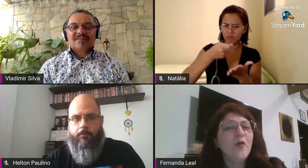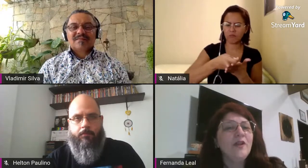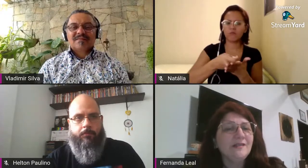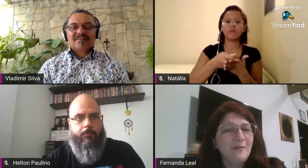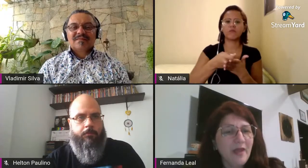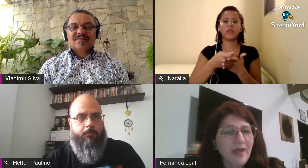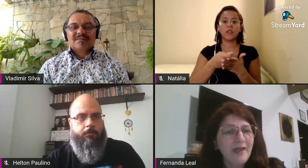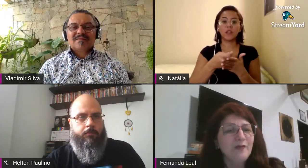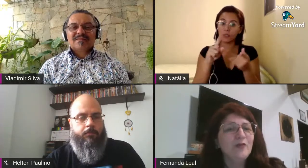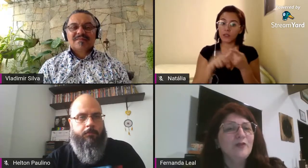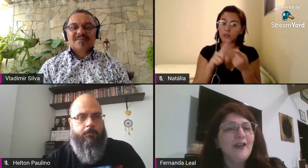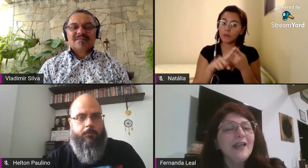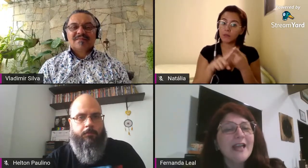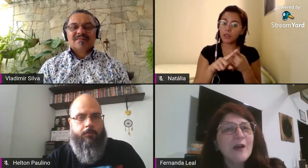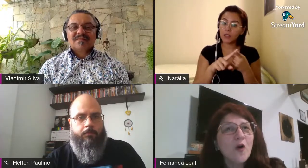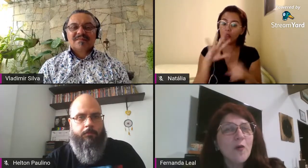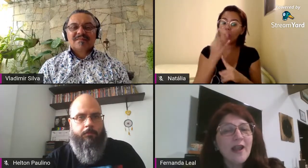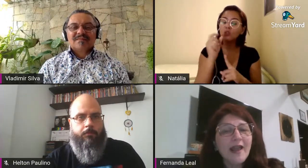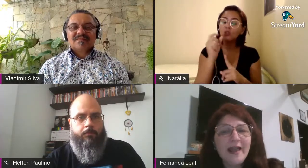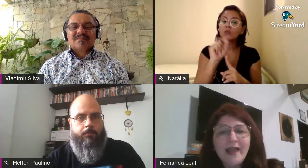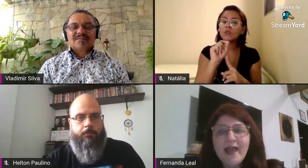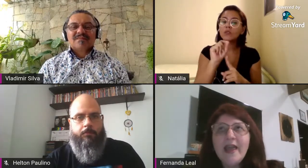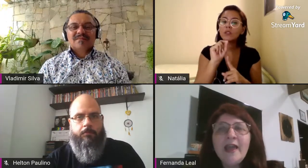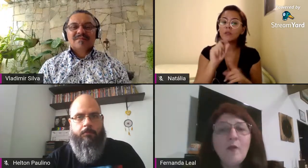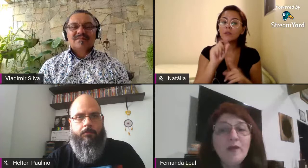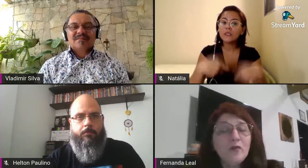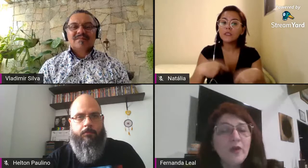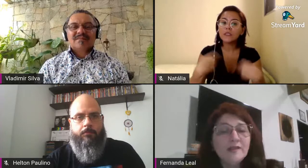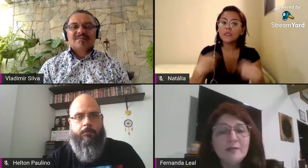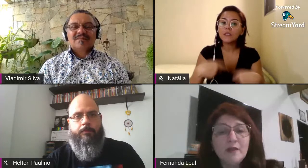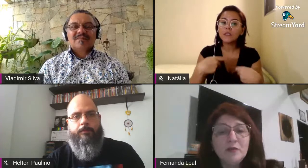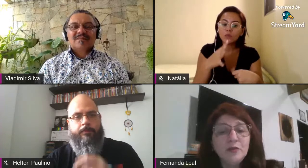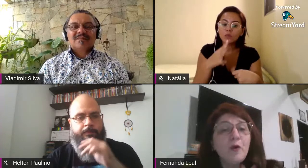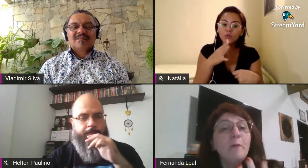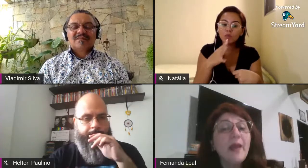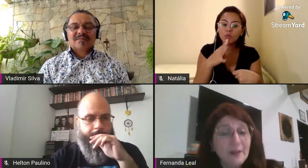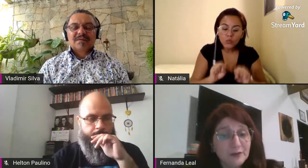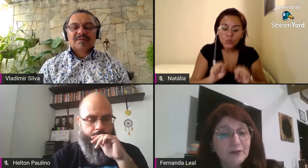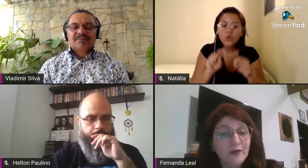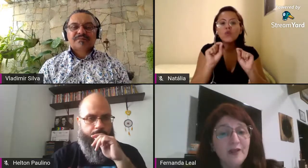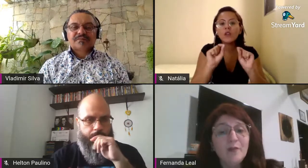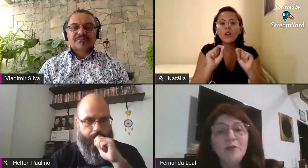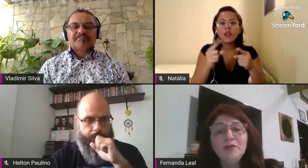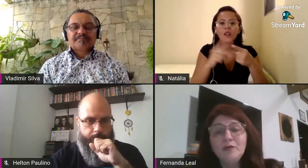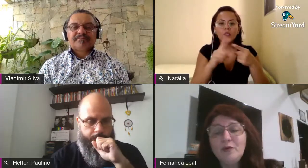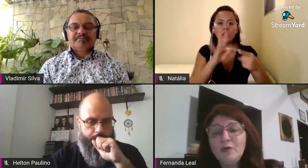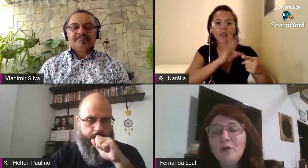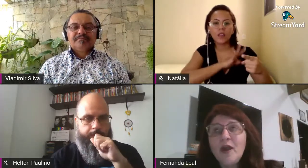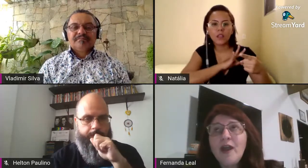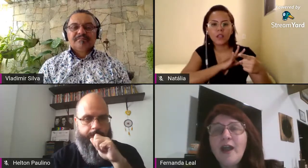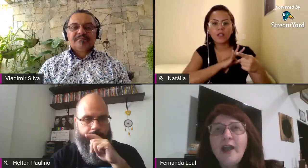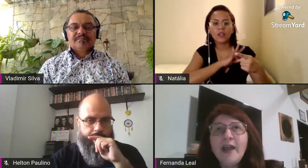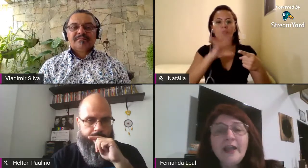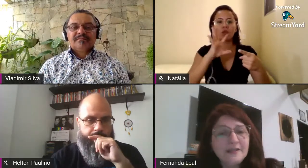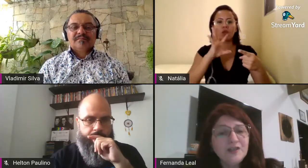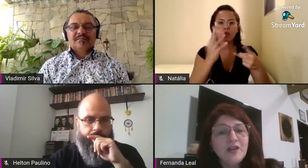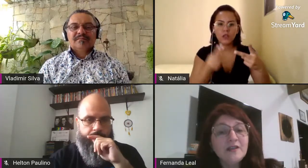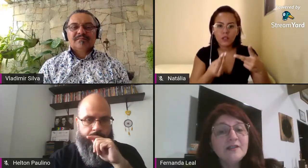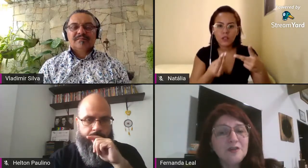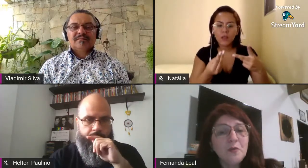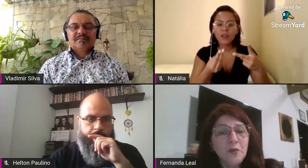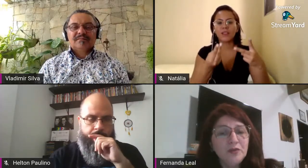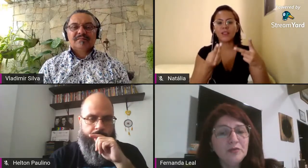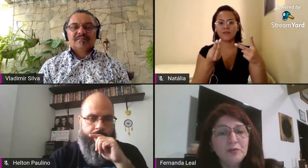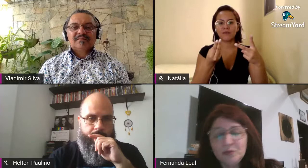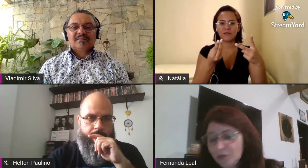o conhecimento, né? Como ela é realmente um conhecimento muito complexo e muito exigente,